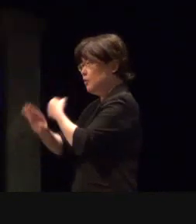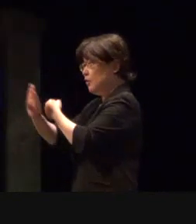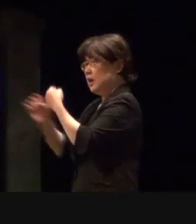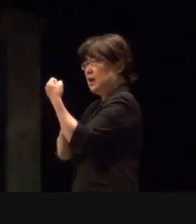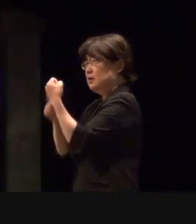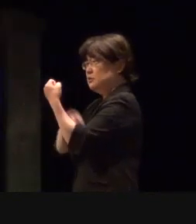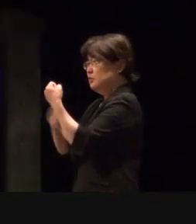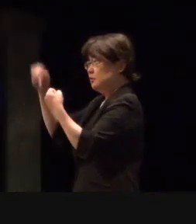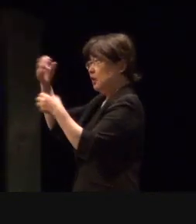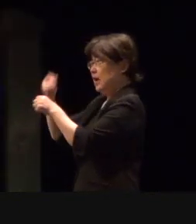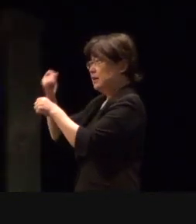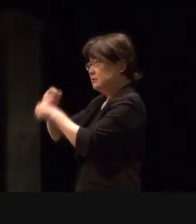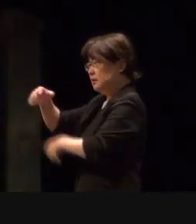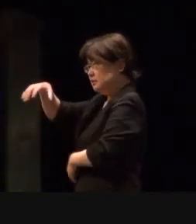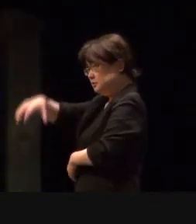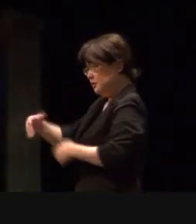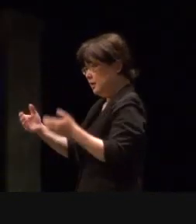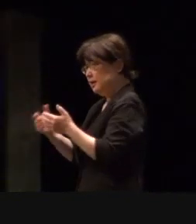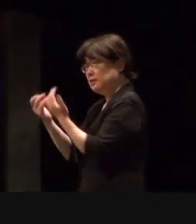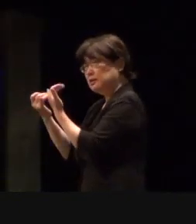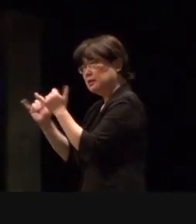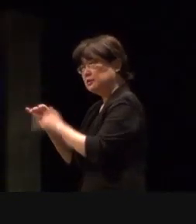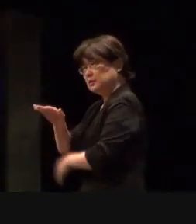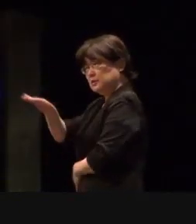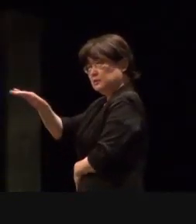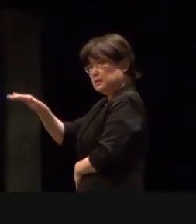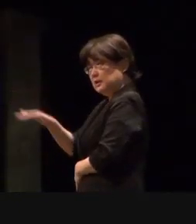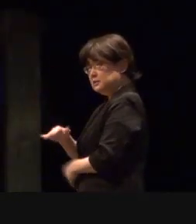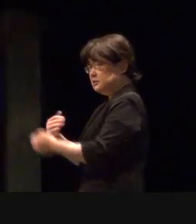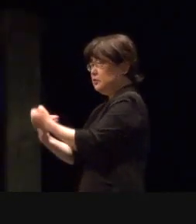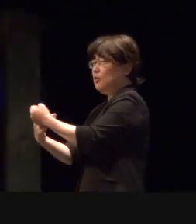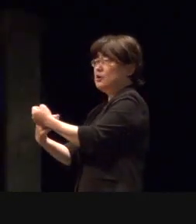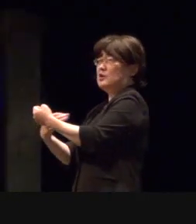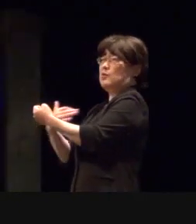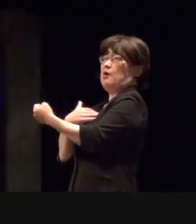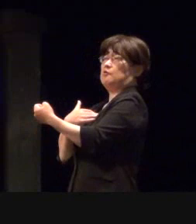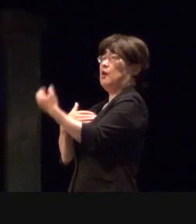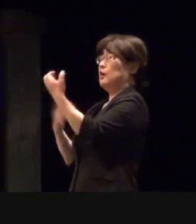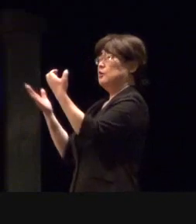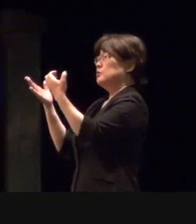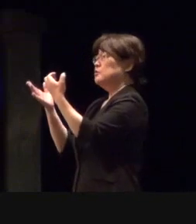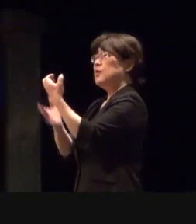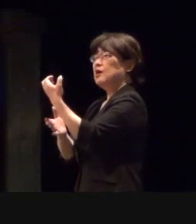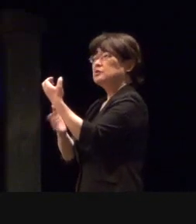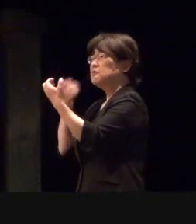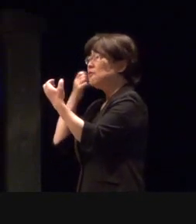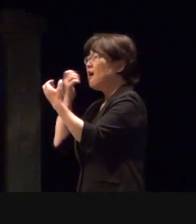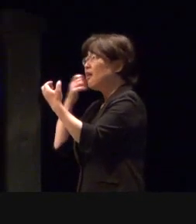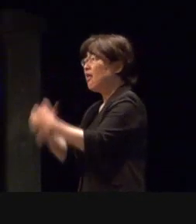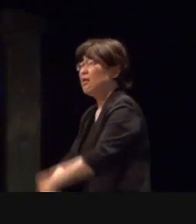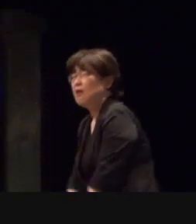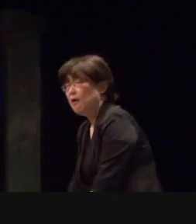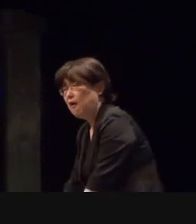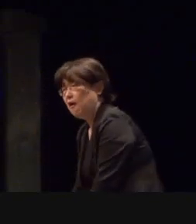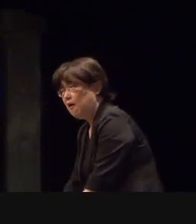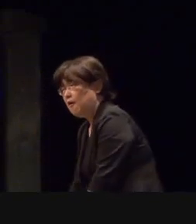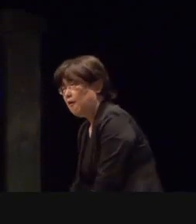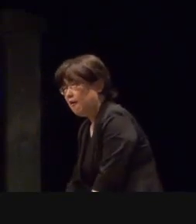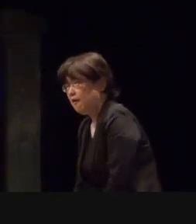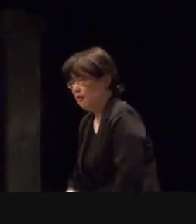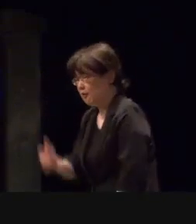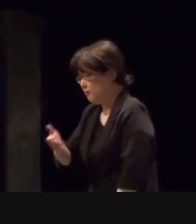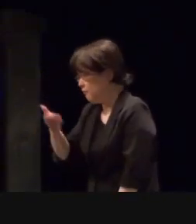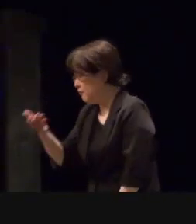発電所で働いている労働者の被爆は9割以上が下請け、孫請けの労働者がこれまでも担ってきました